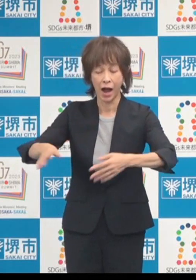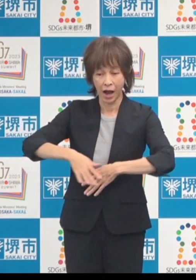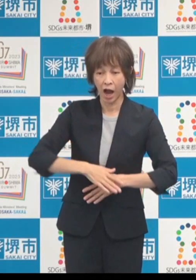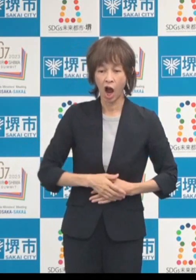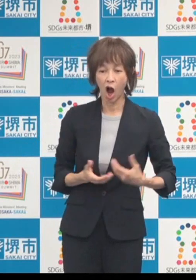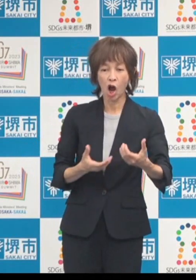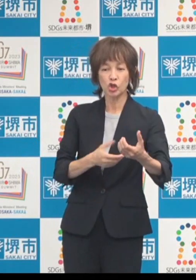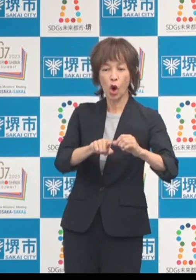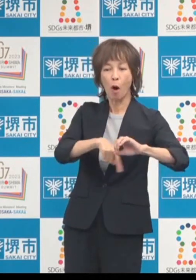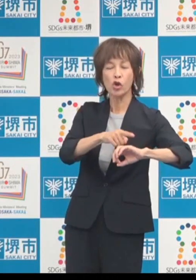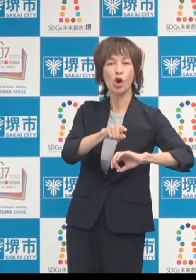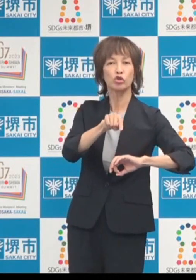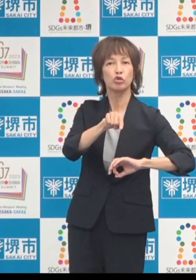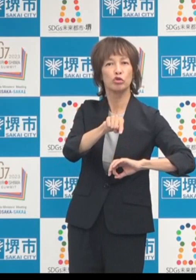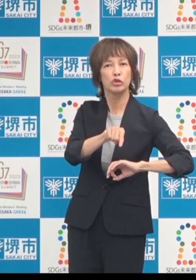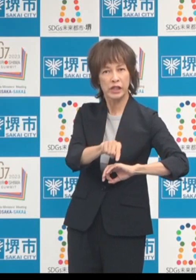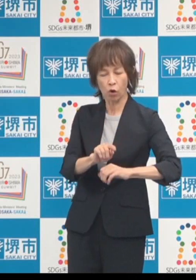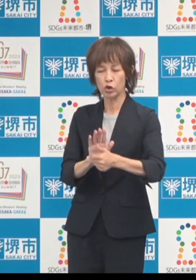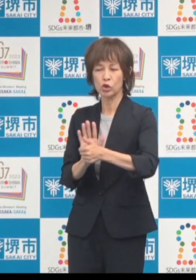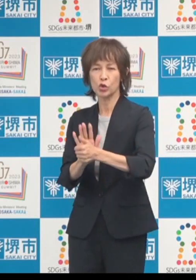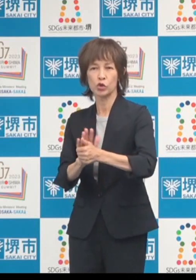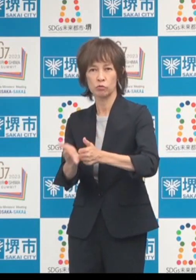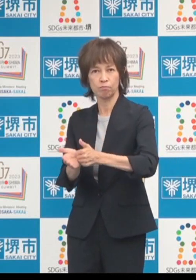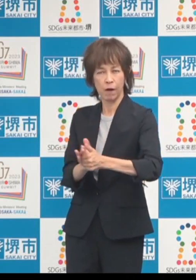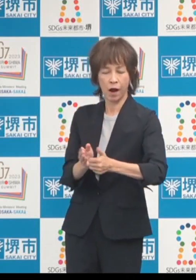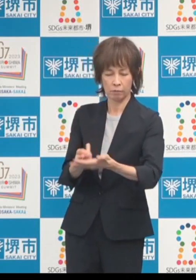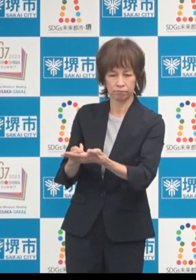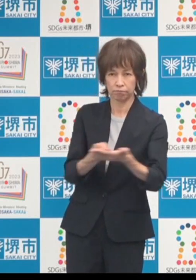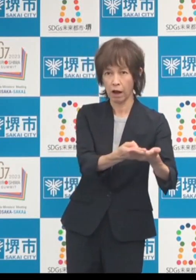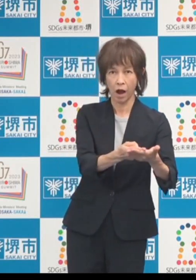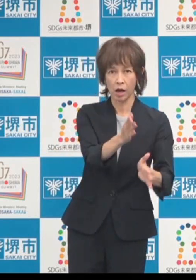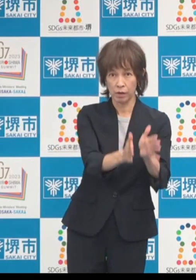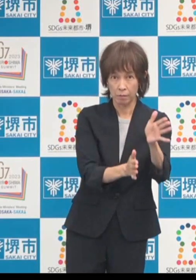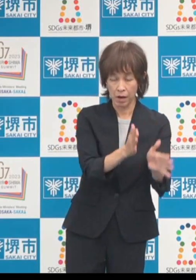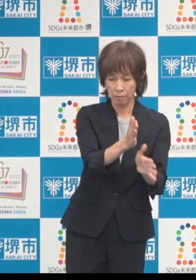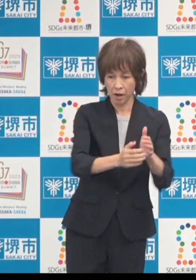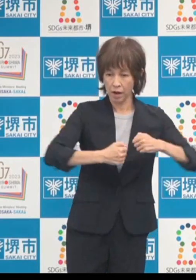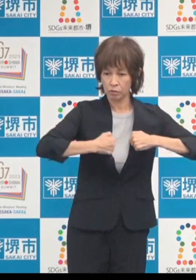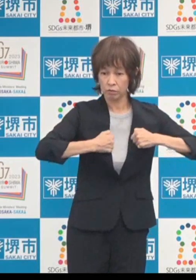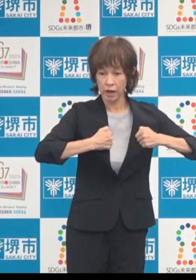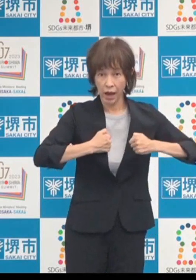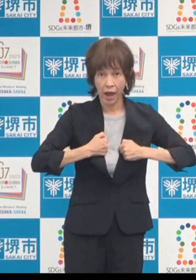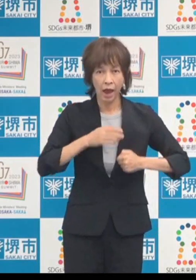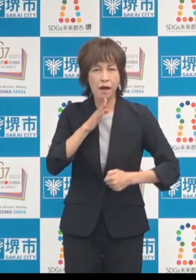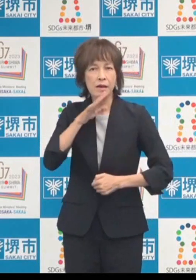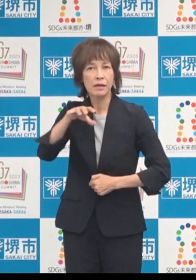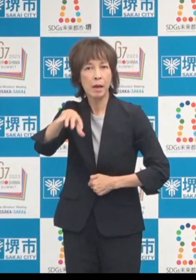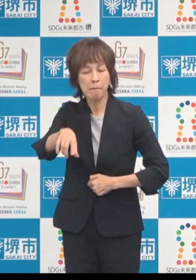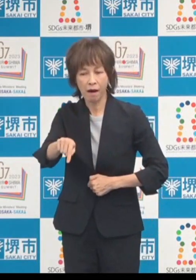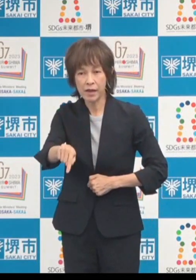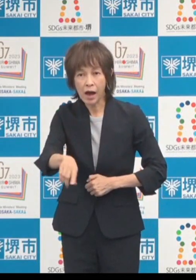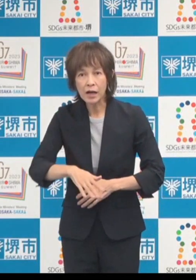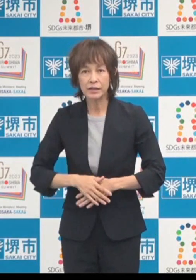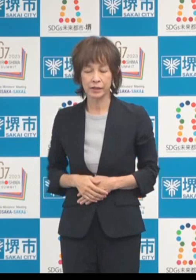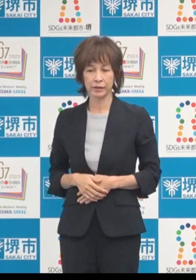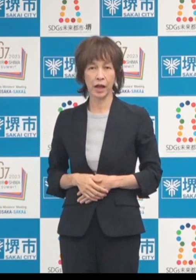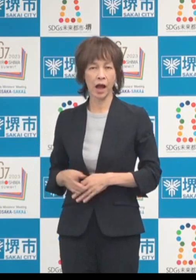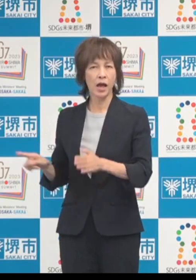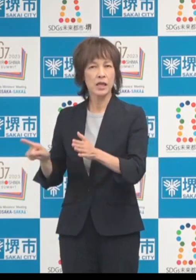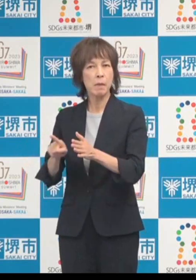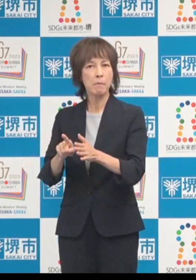局による救出救護訓練を行います。また現場で発生した危機事象